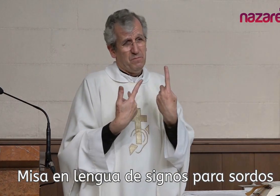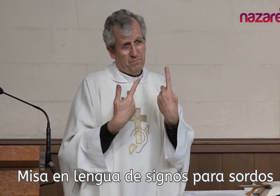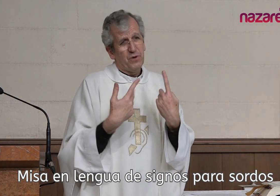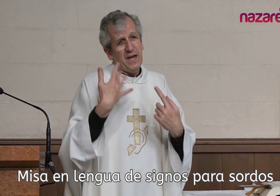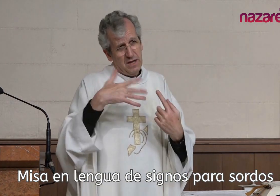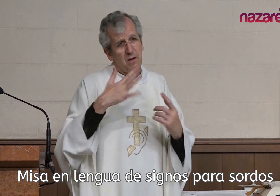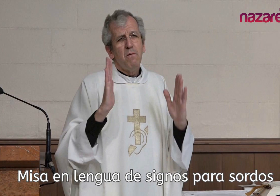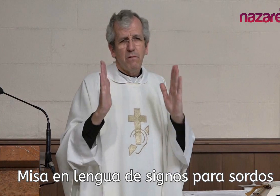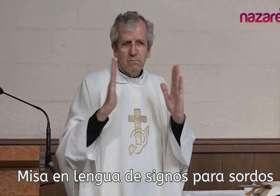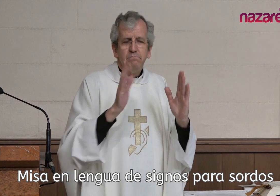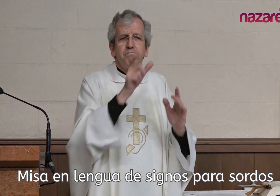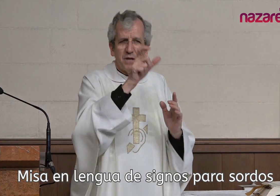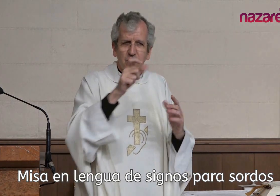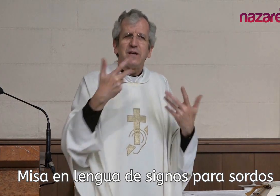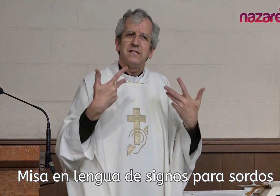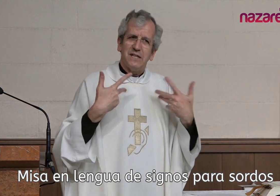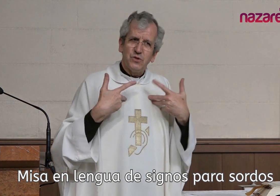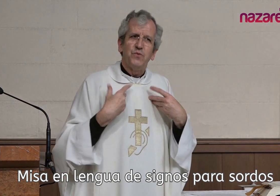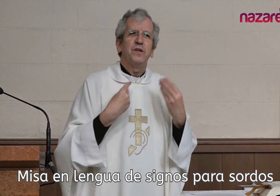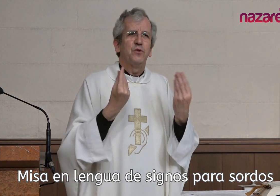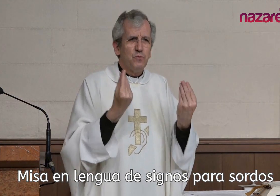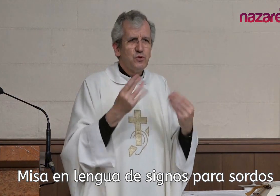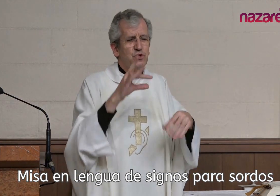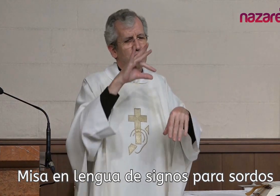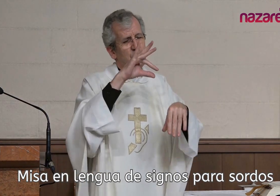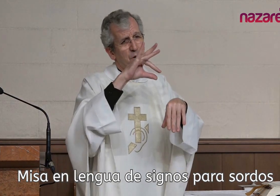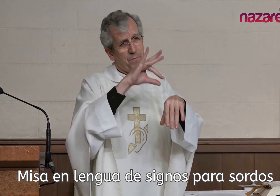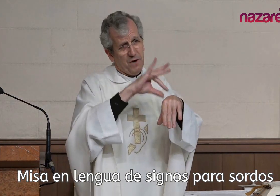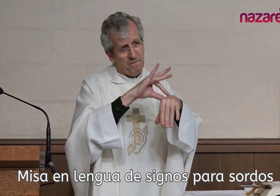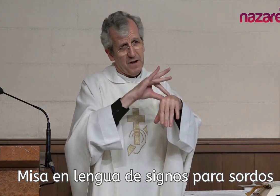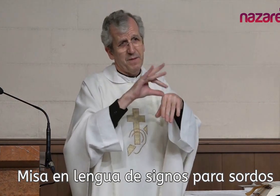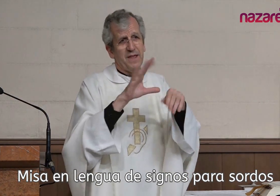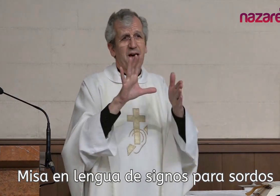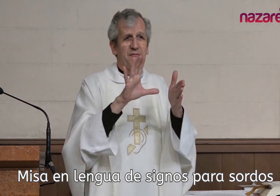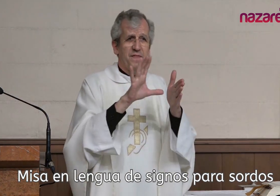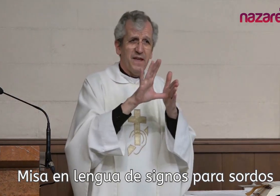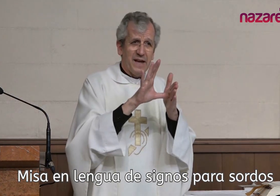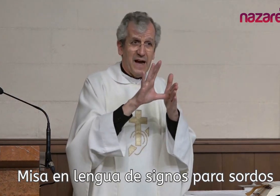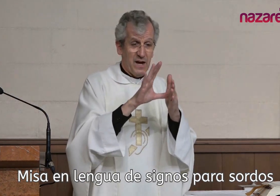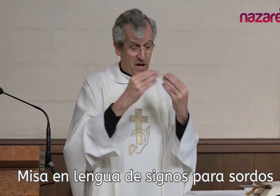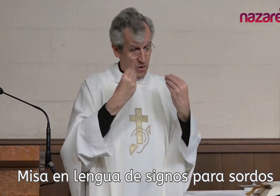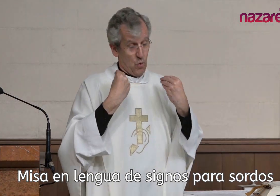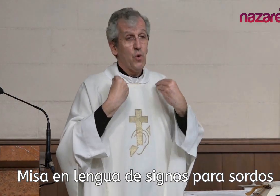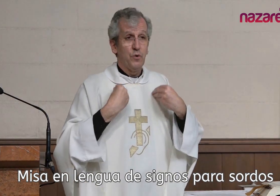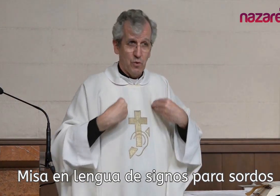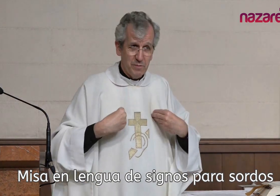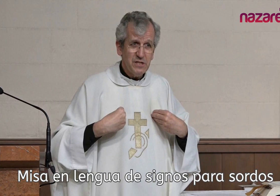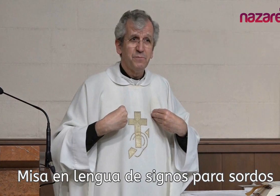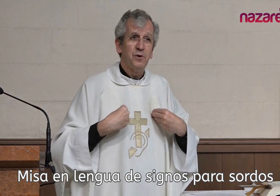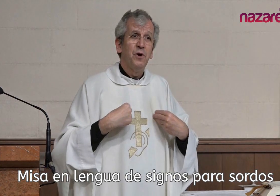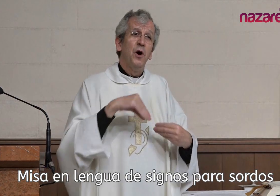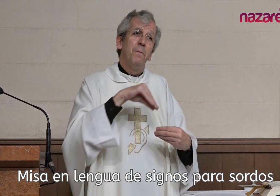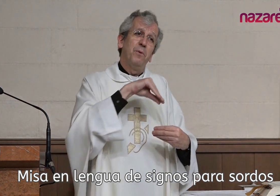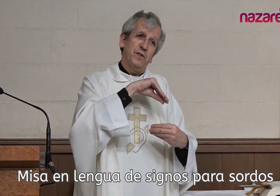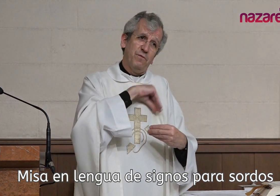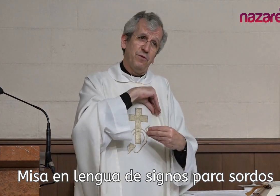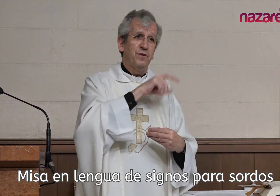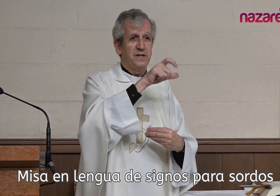uno, porque hay personas que están sufriendo mucho por enfermedad cercana o en uno mismo, por defunciones